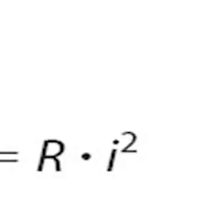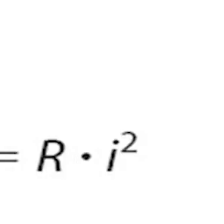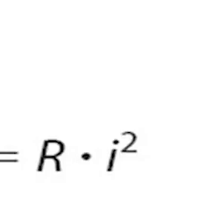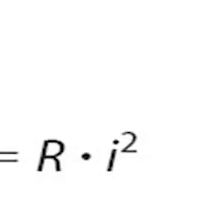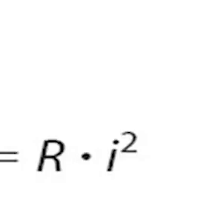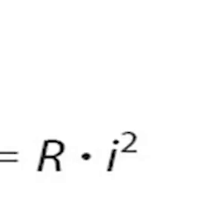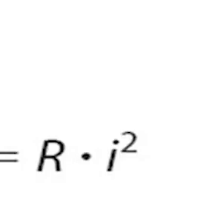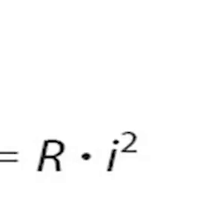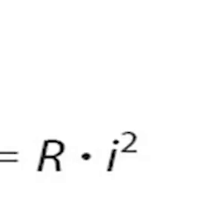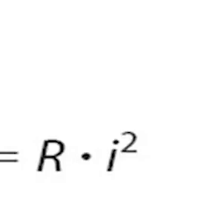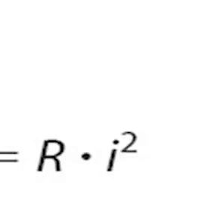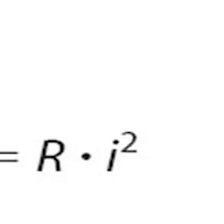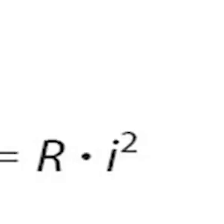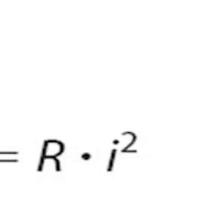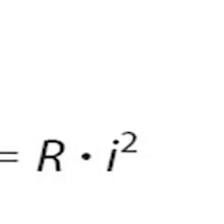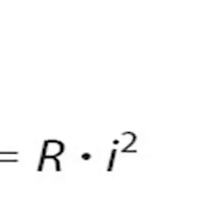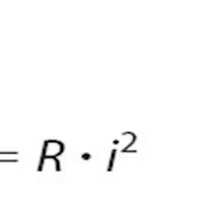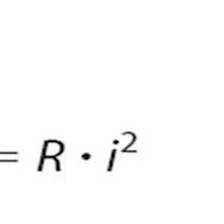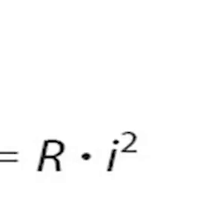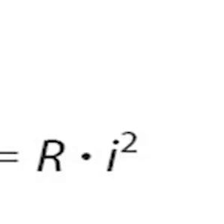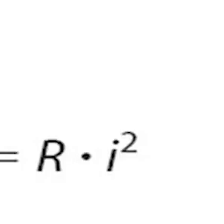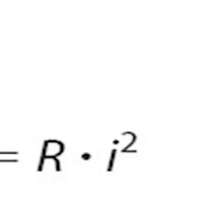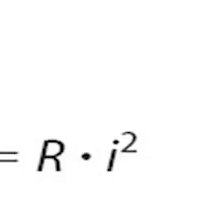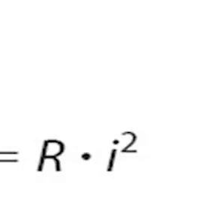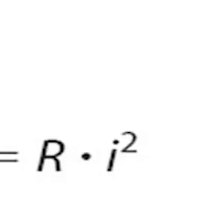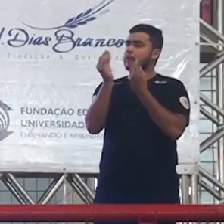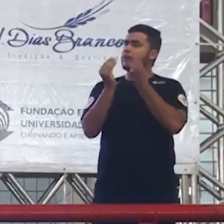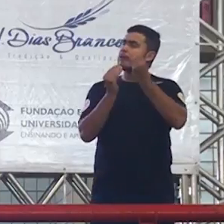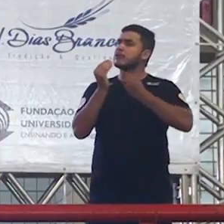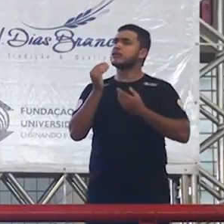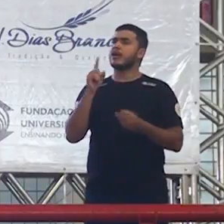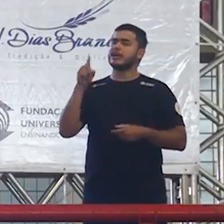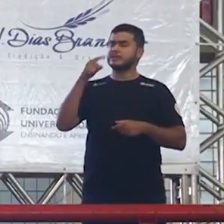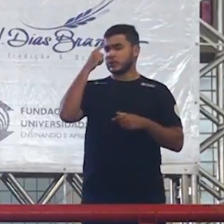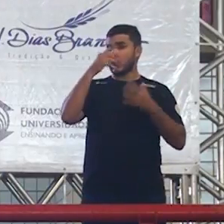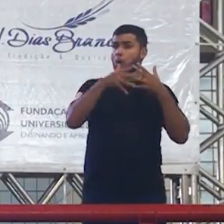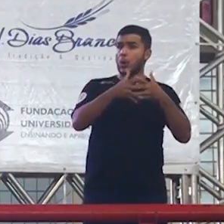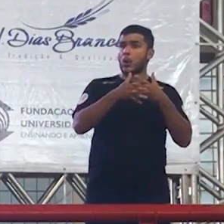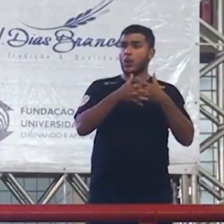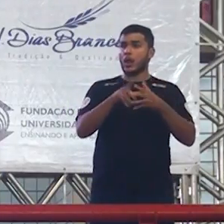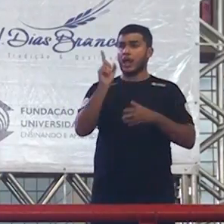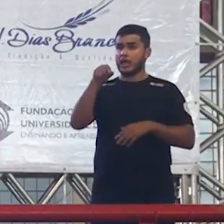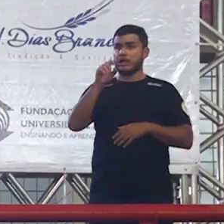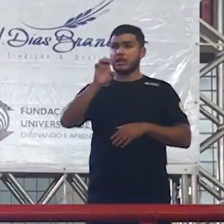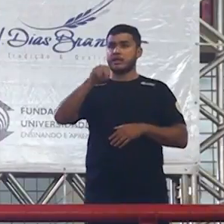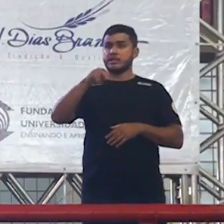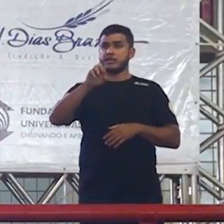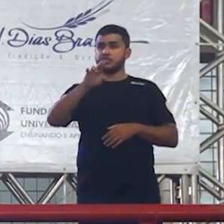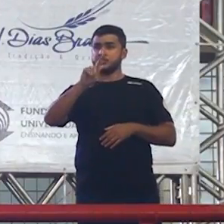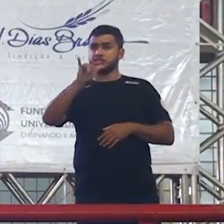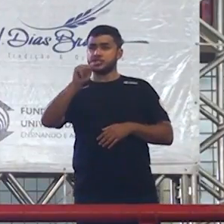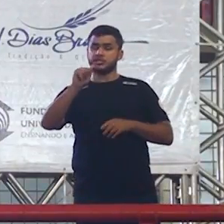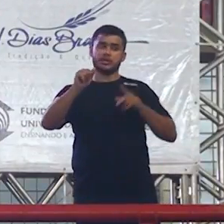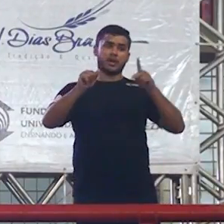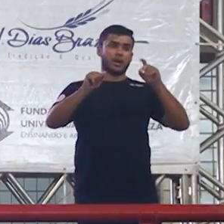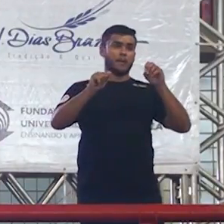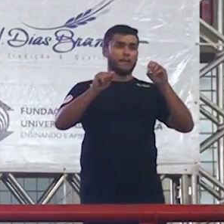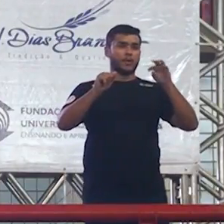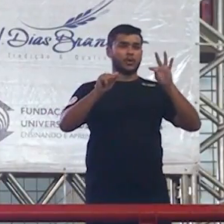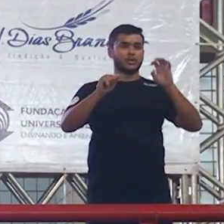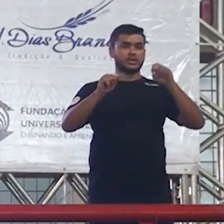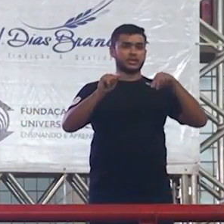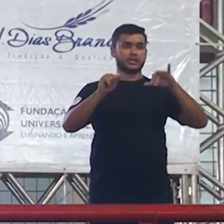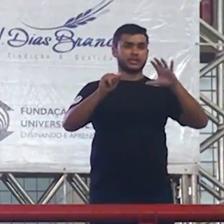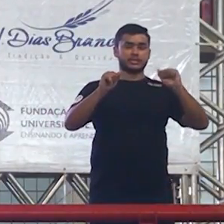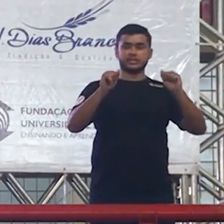Professor, eu tenho dificuldade demais, que eu me confundo muito, potência com energia. Dá para confundir um